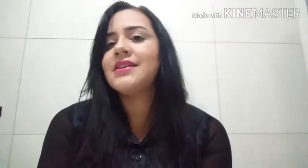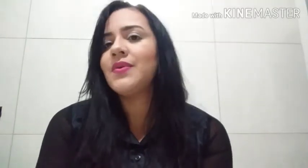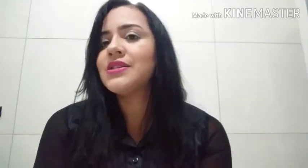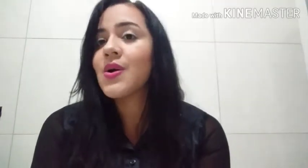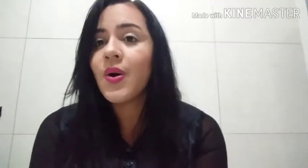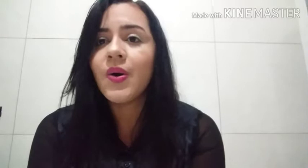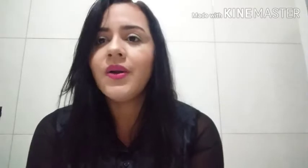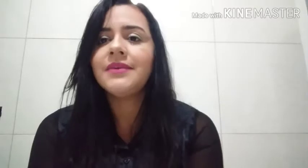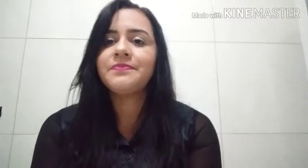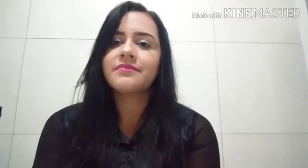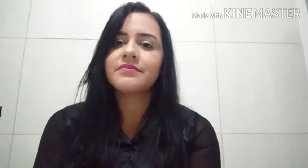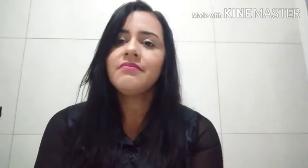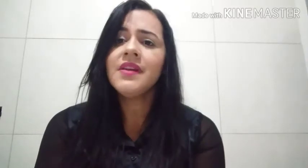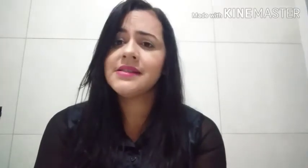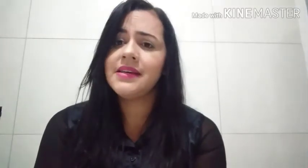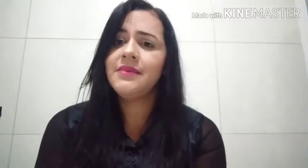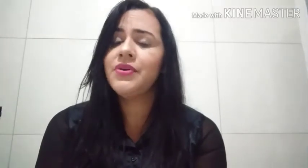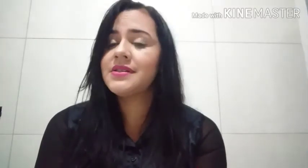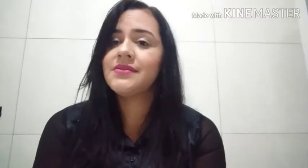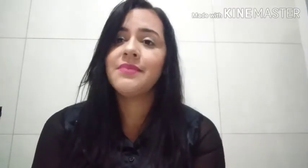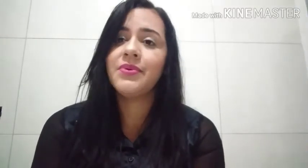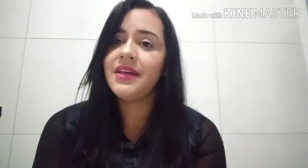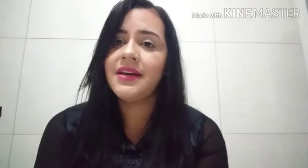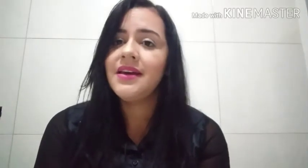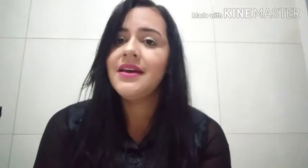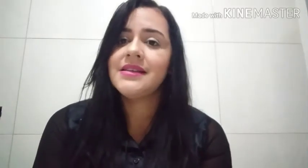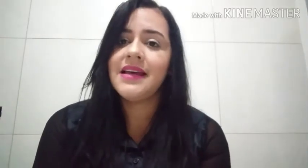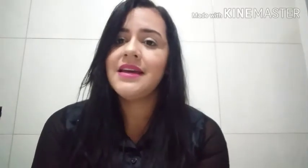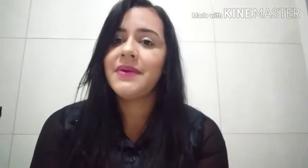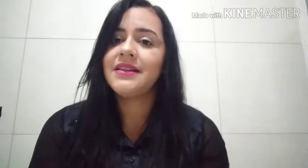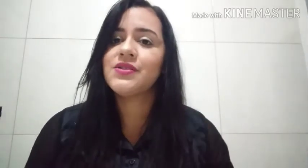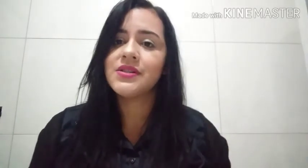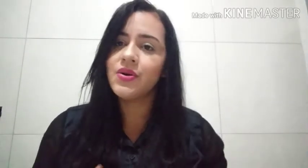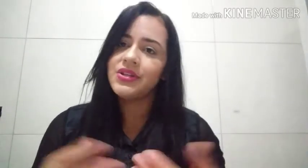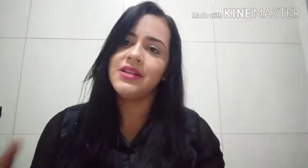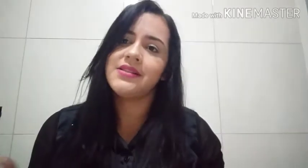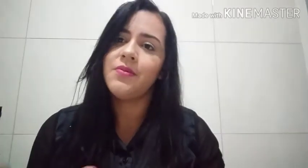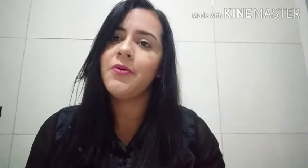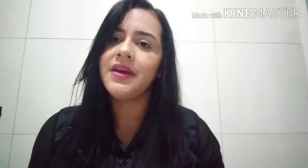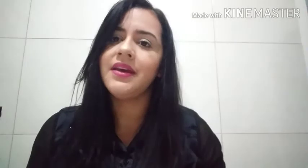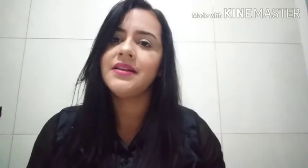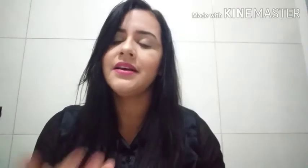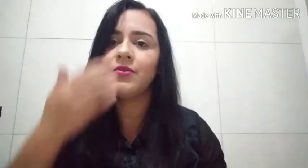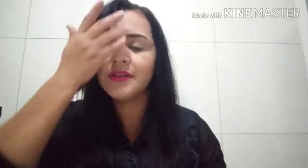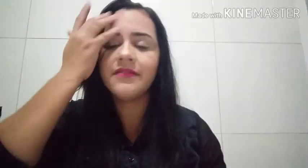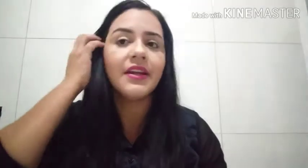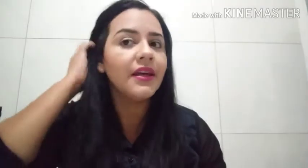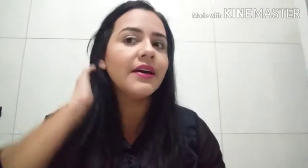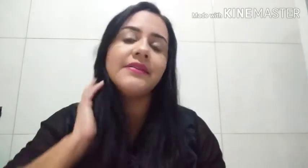à escola, muitos estão sem poder sair para ter suas rotinas normalmente, né? Como deveria